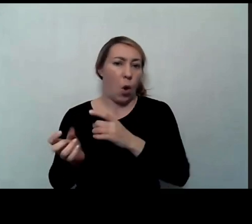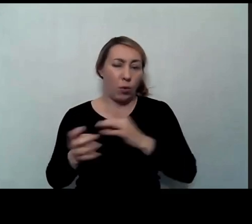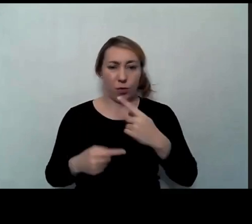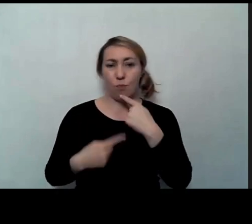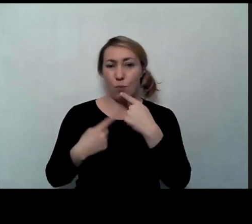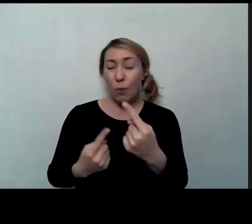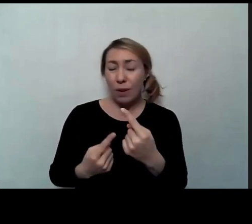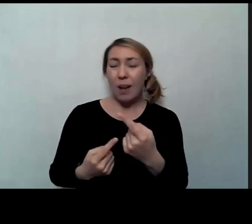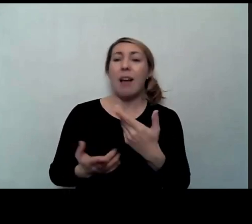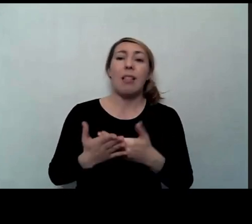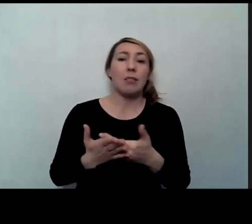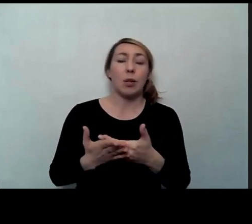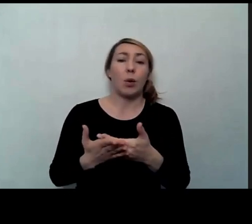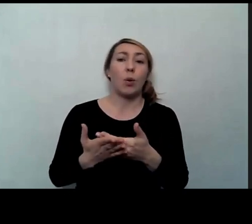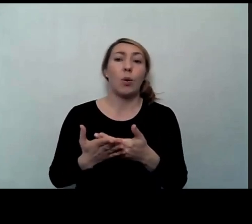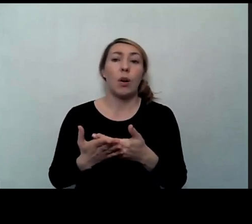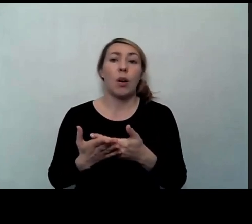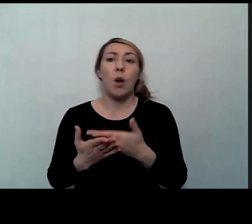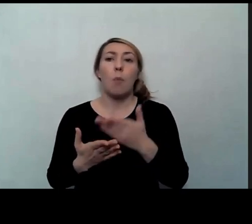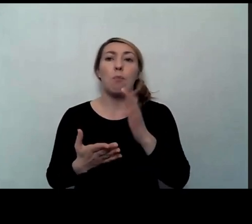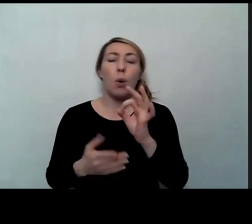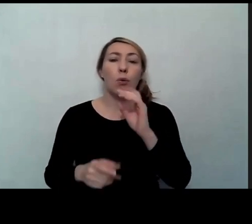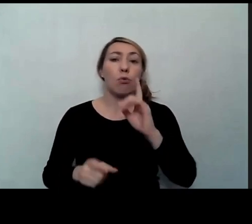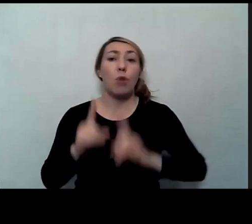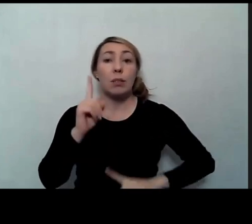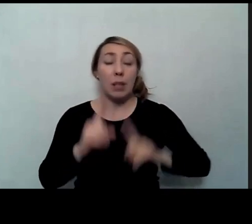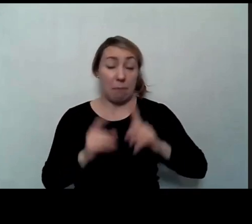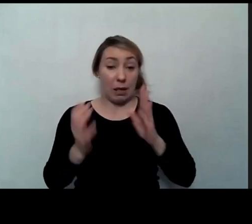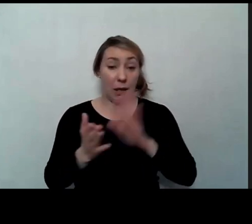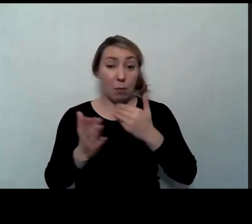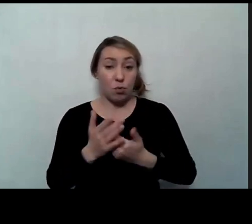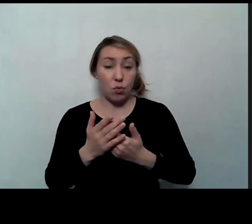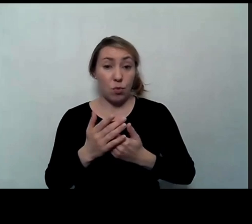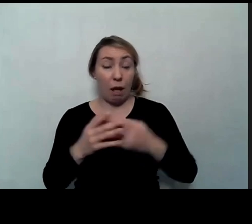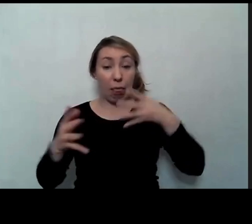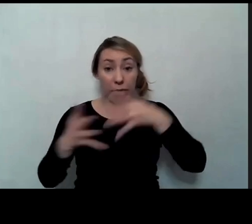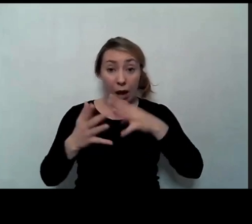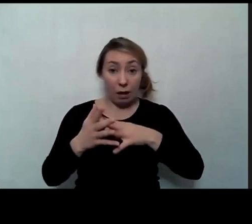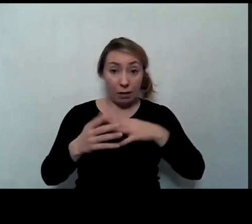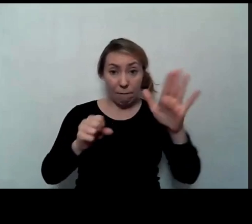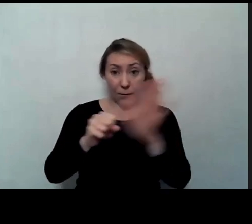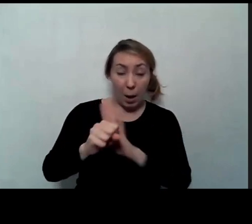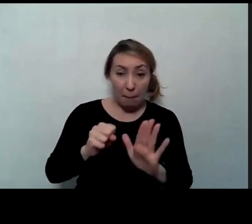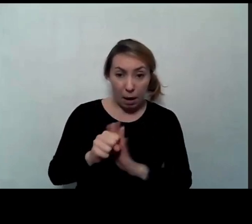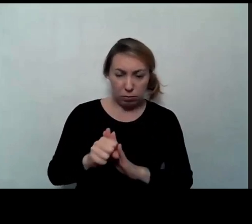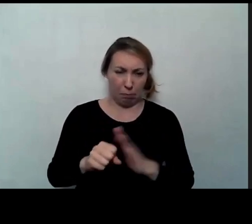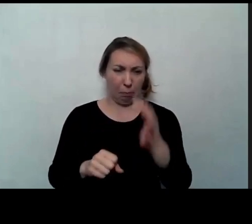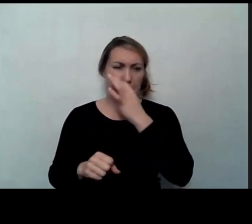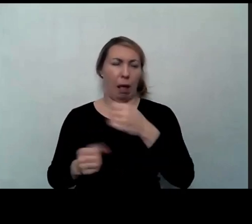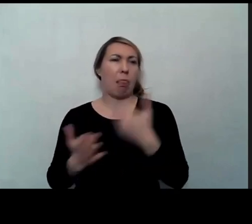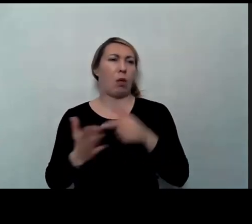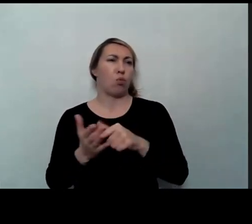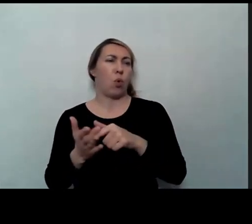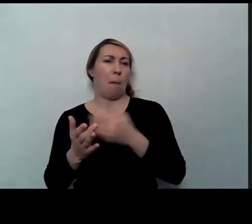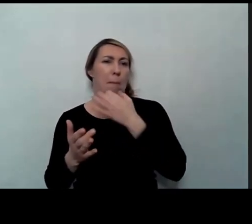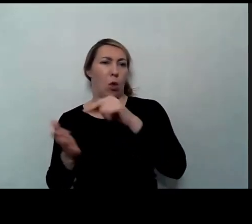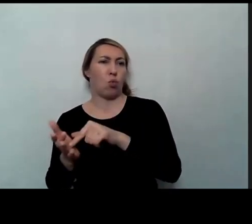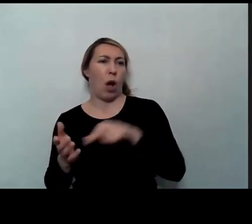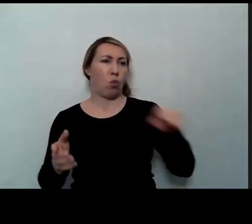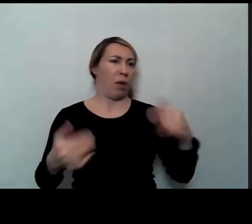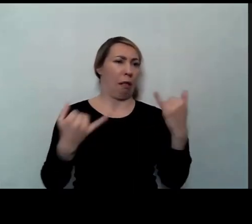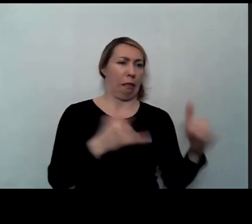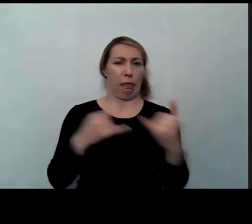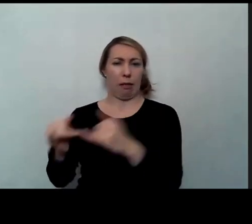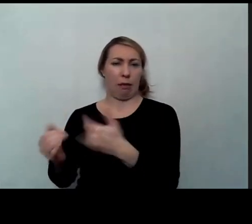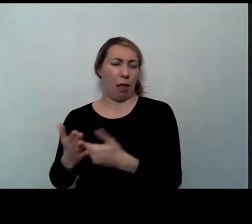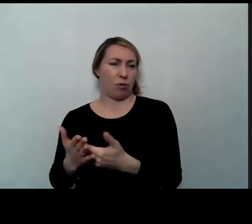mówię, bo czasami właśnie podczas rozwiązywania tego testu Państwo zadają to pytanie, ale dlaczego to było pytanie właśnie o to, a tu jest